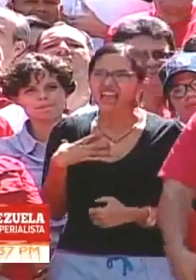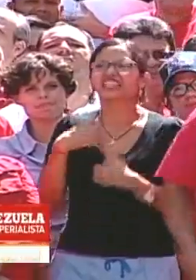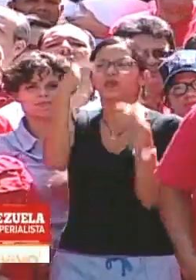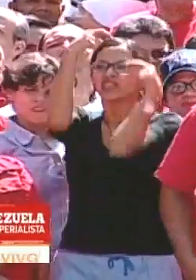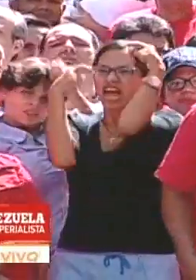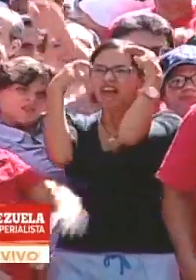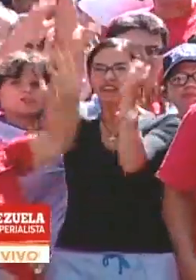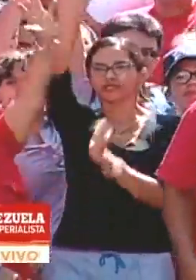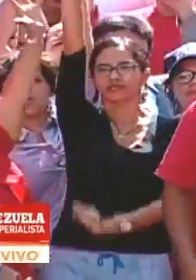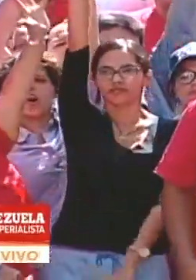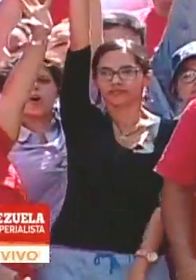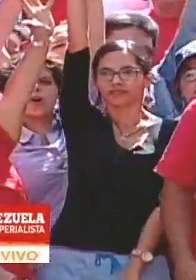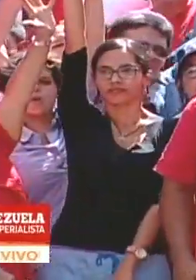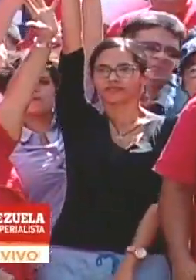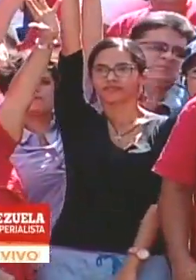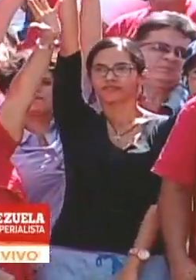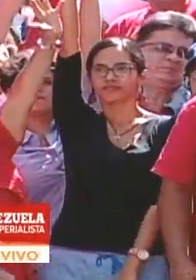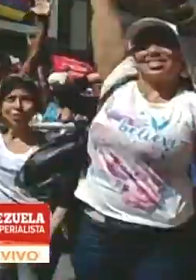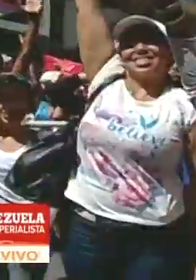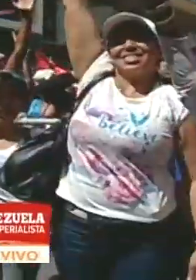como Chávez?